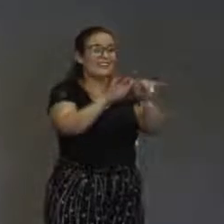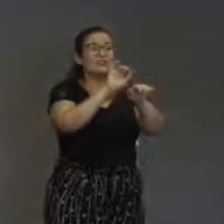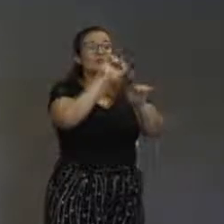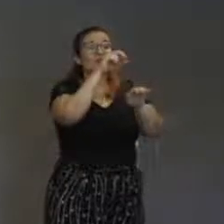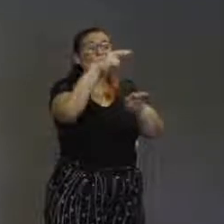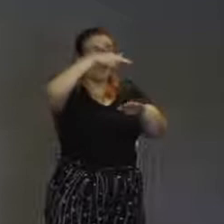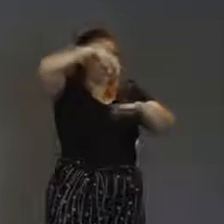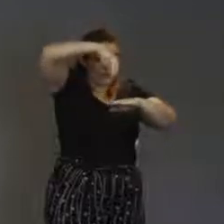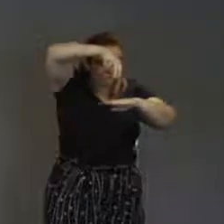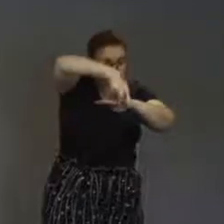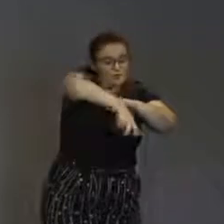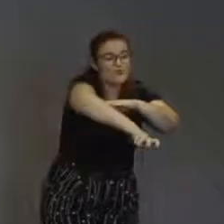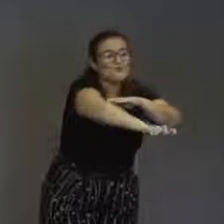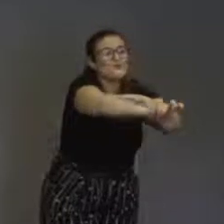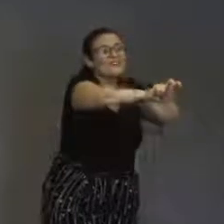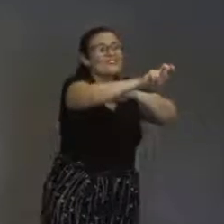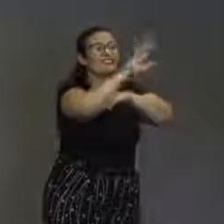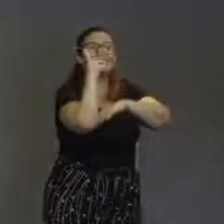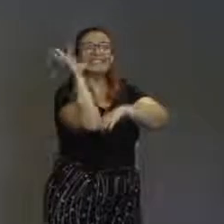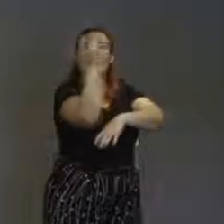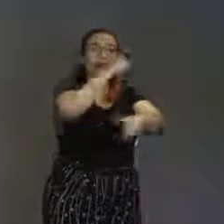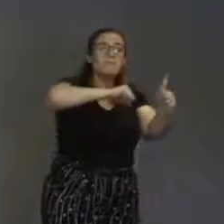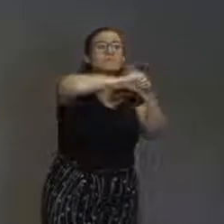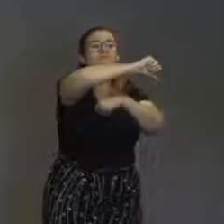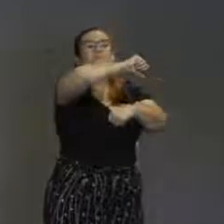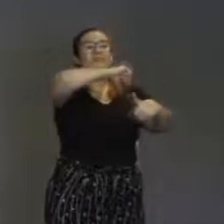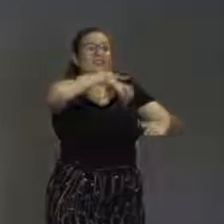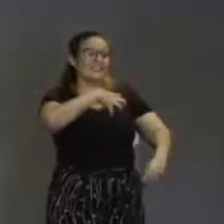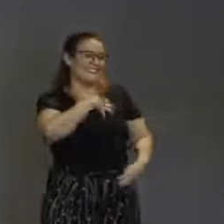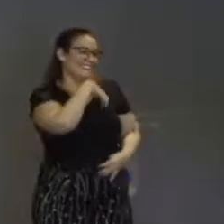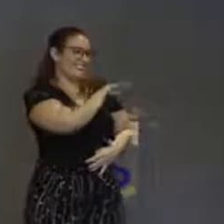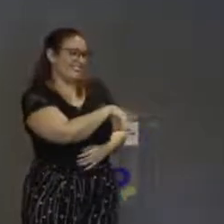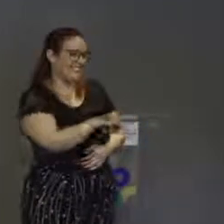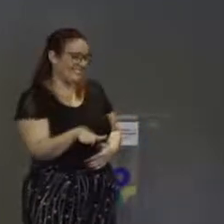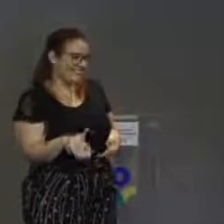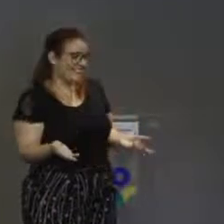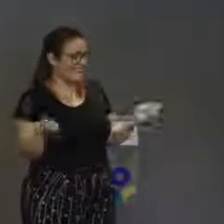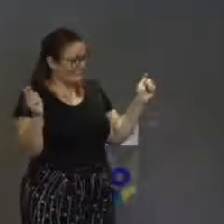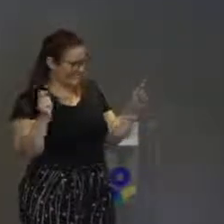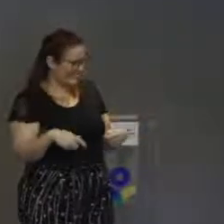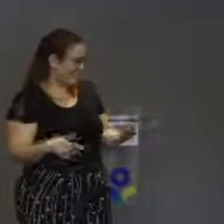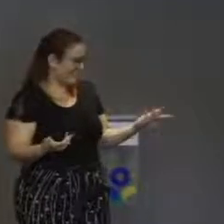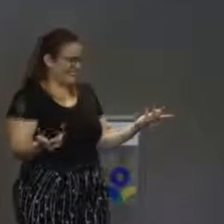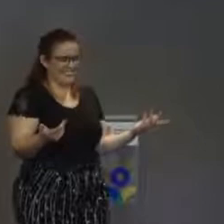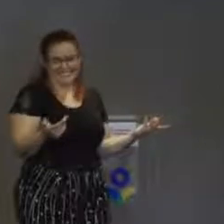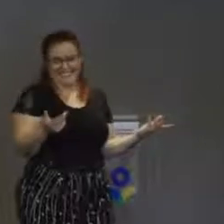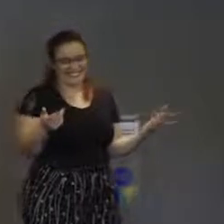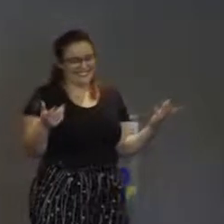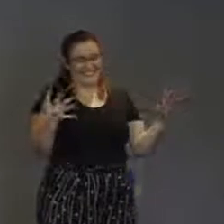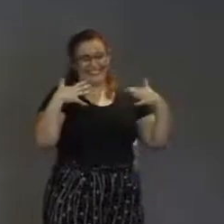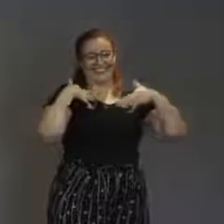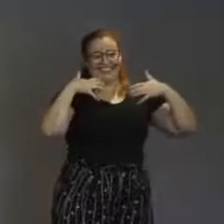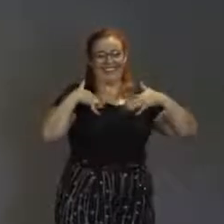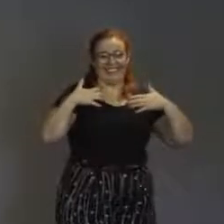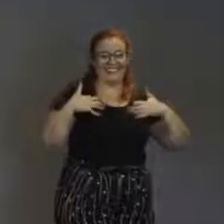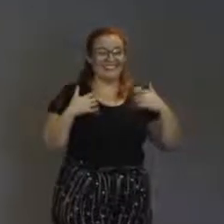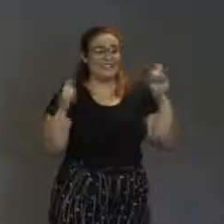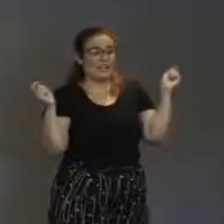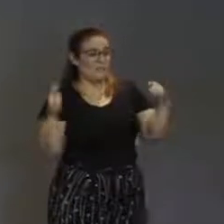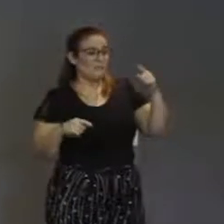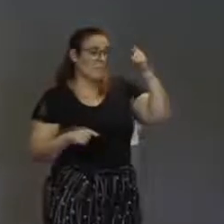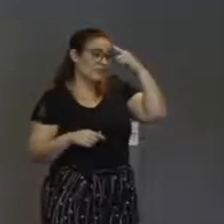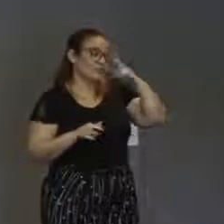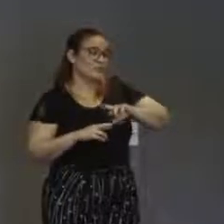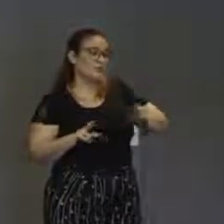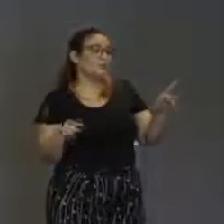de novo, né? Pronto, por que não? E aí, pronto, daí a alegria está feita, né? A gente consegue pensar diferente quando pergunta por